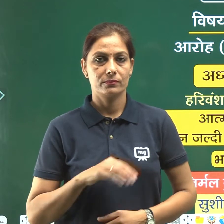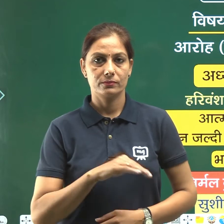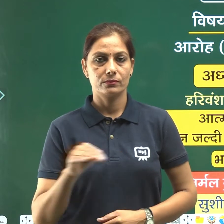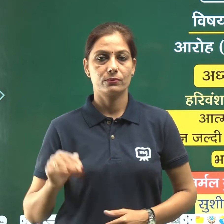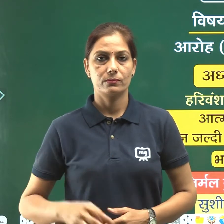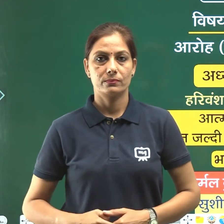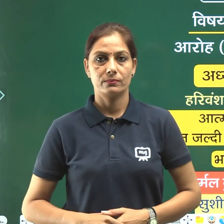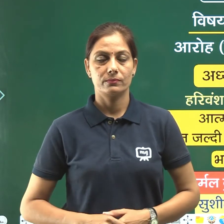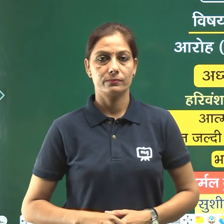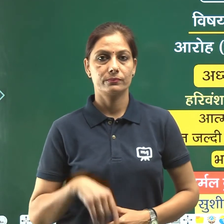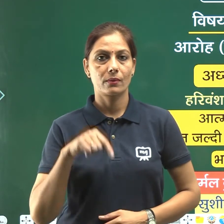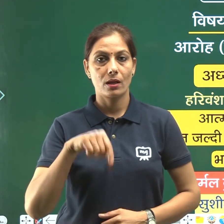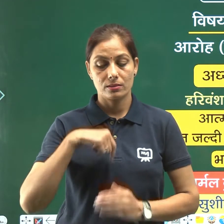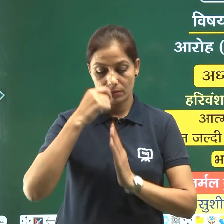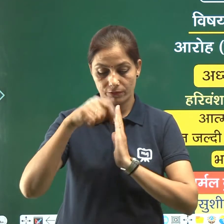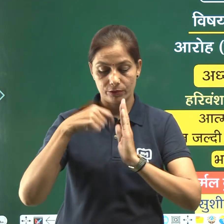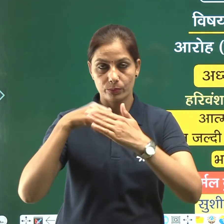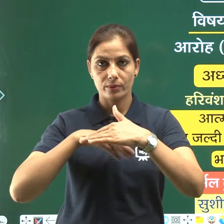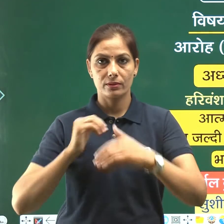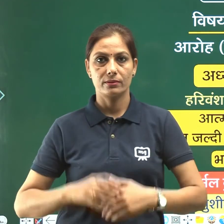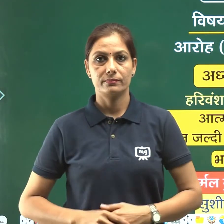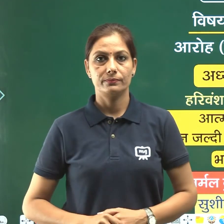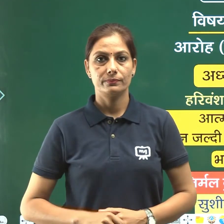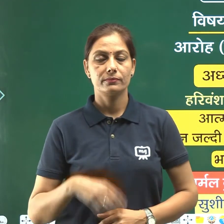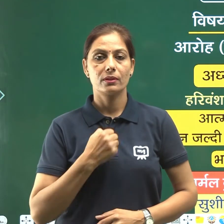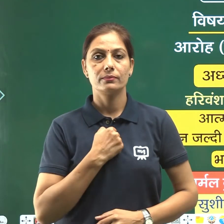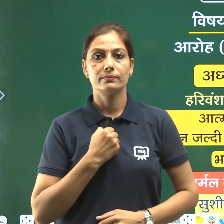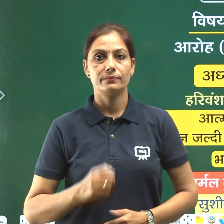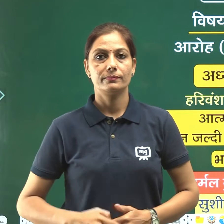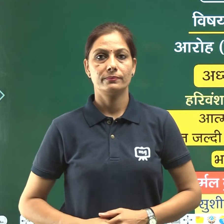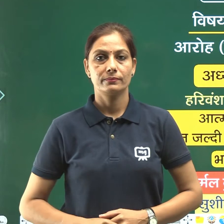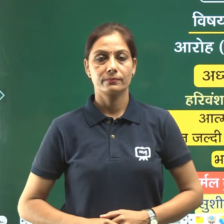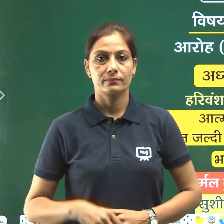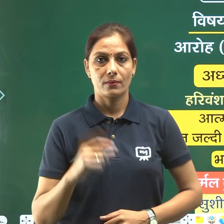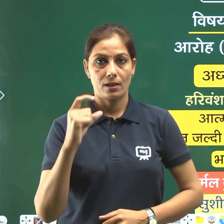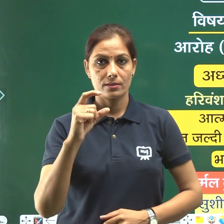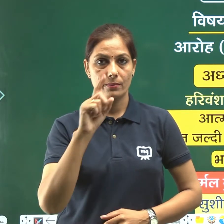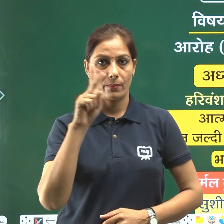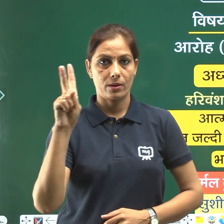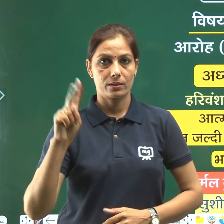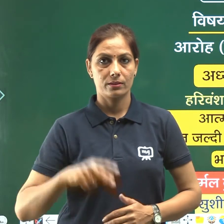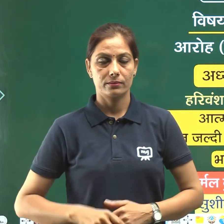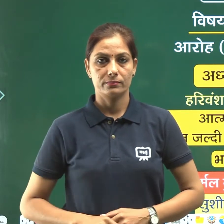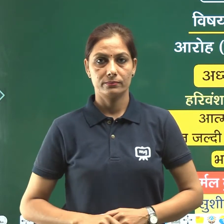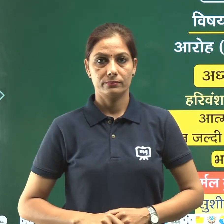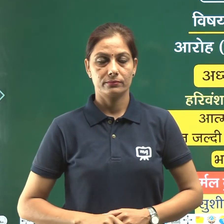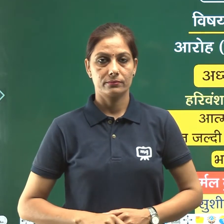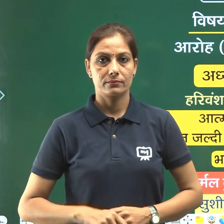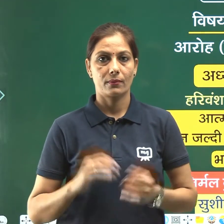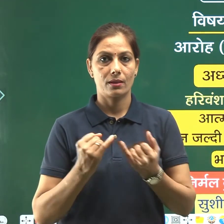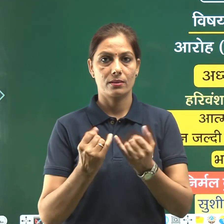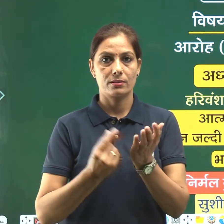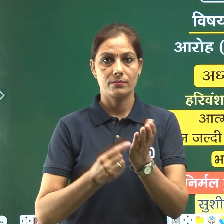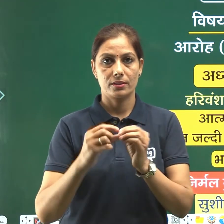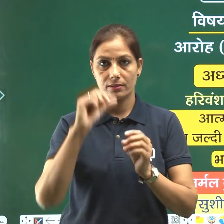बच्चों आज के वीडियो में हम कक्षा 12 की हिंदी विषय